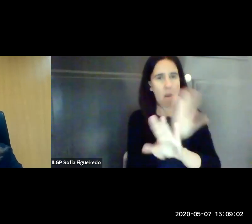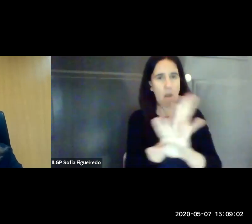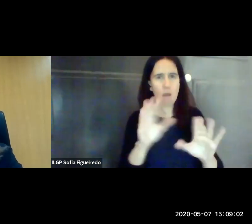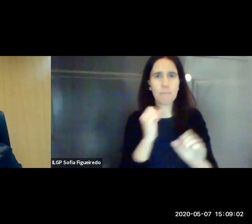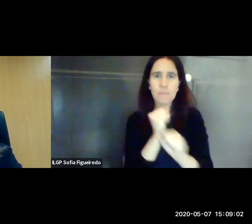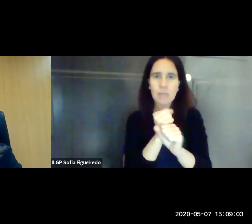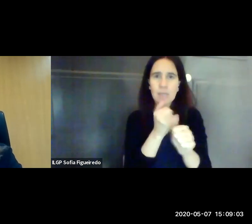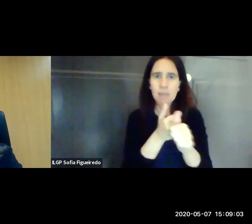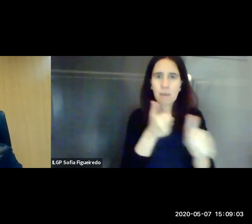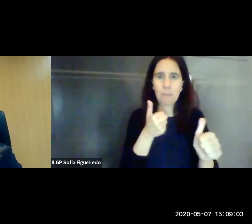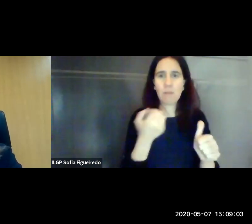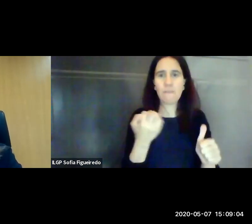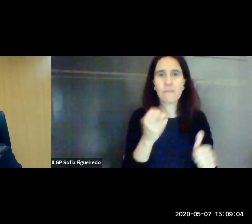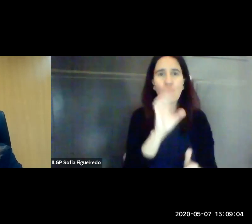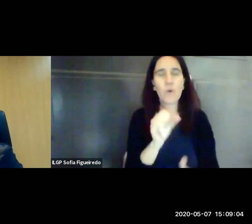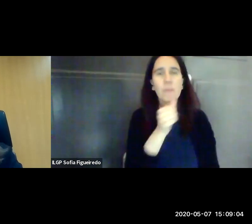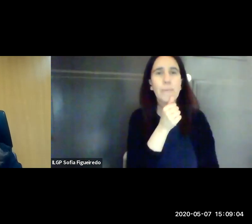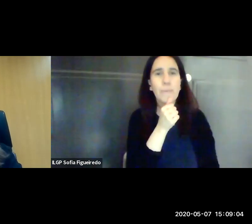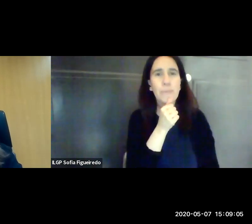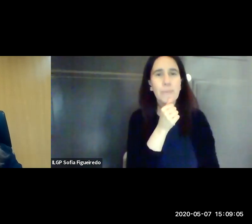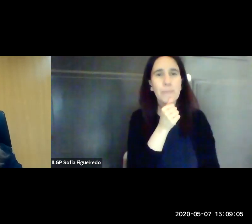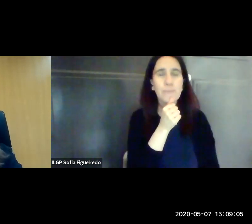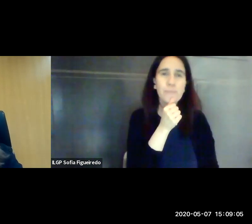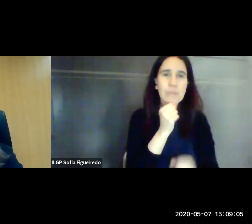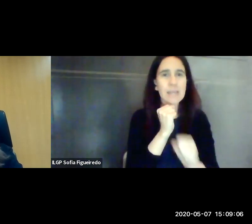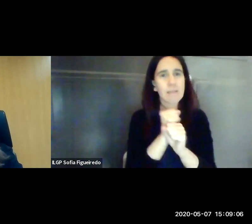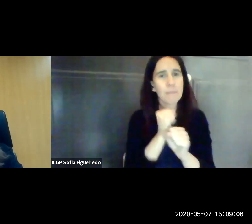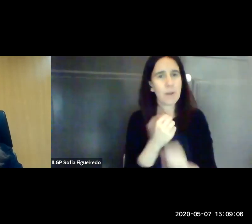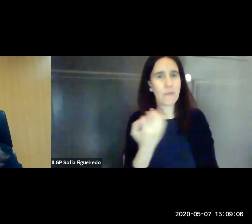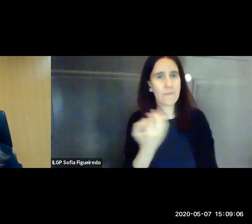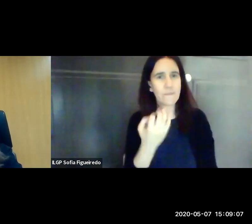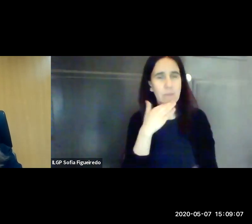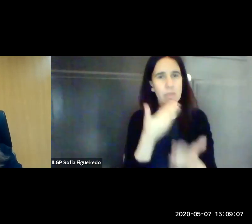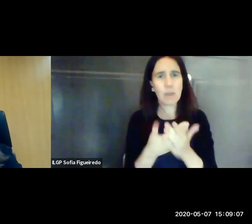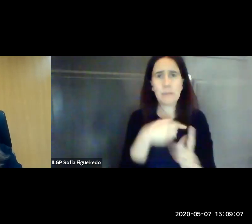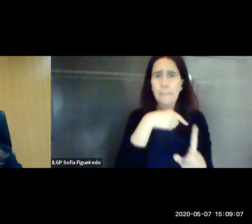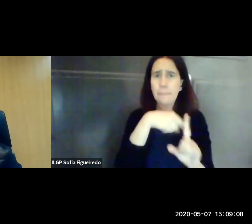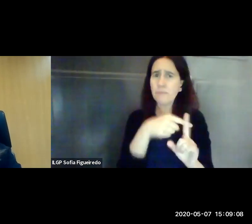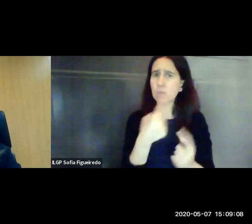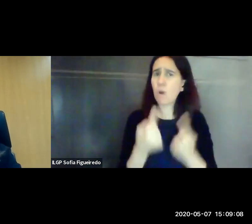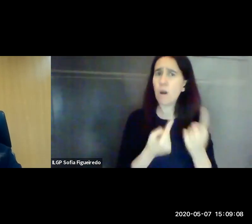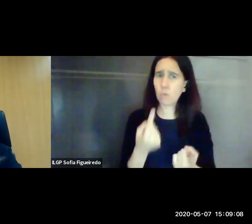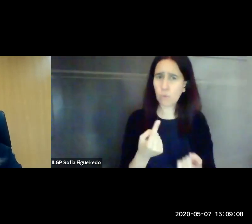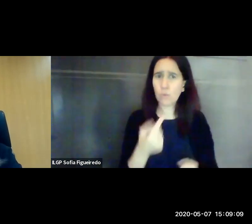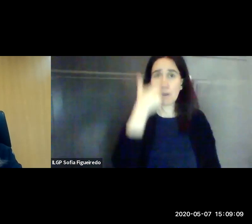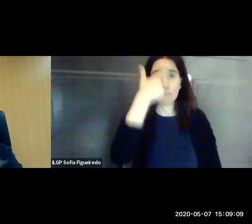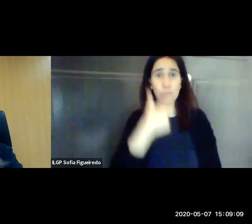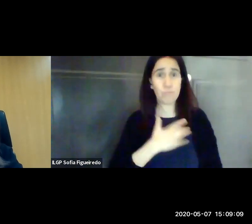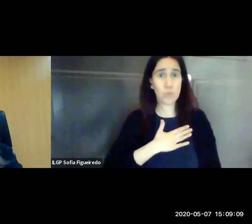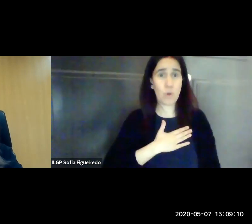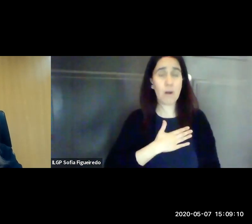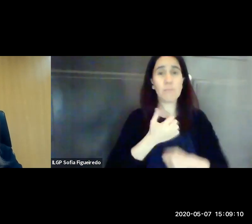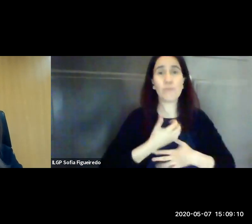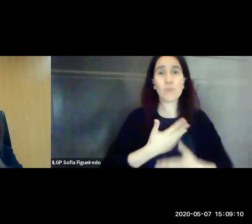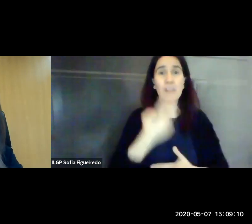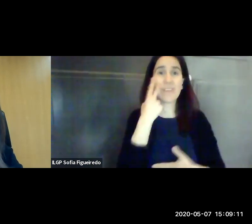não deixa de não ser uma forma de trabalho que vem com alguns benefícios, a conciliação da vida pessoal com a vida